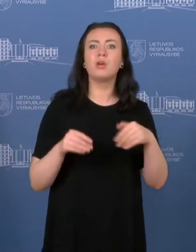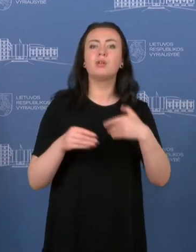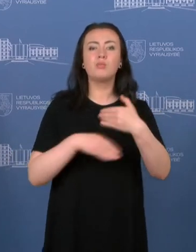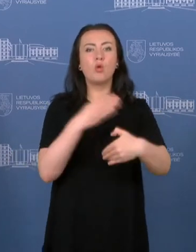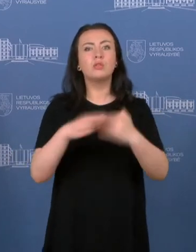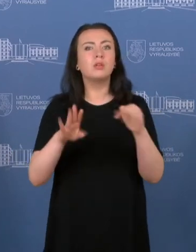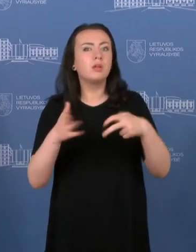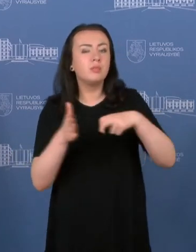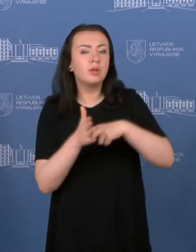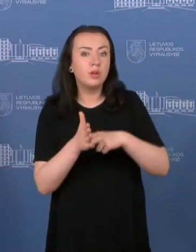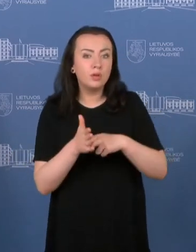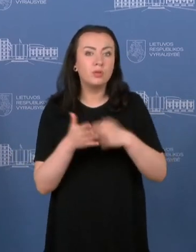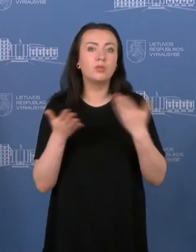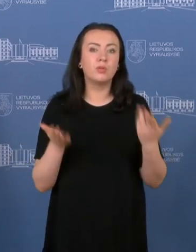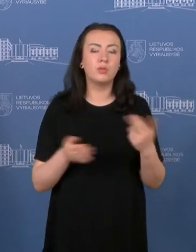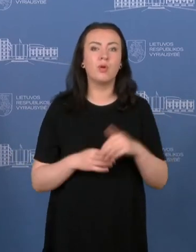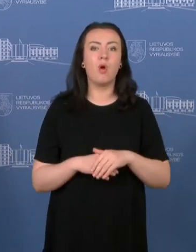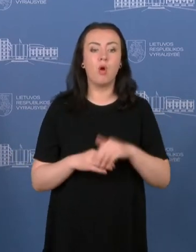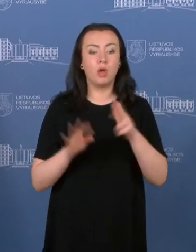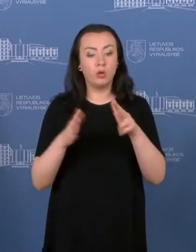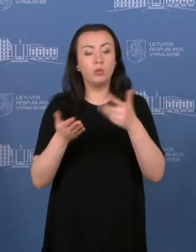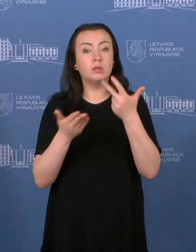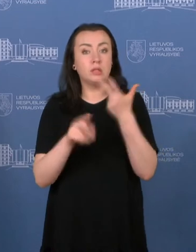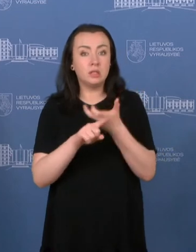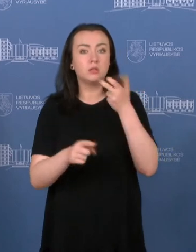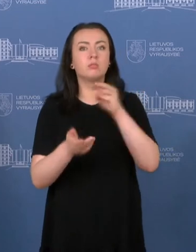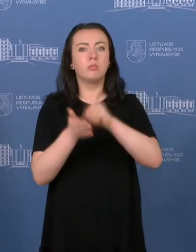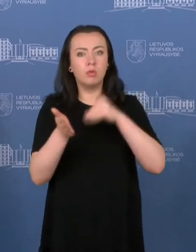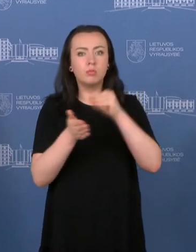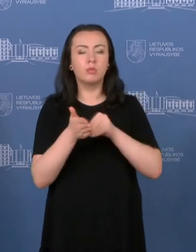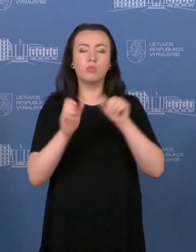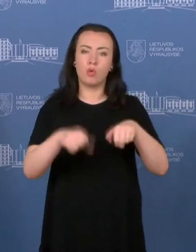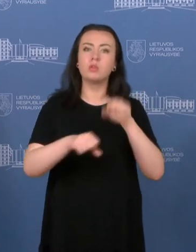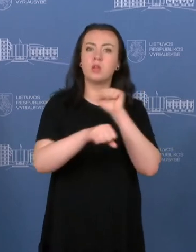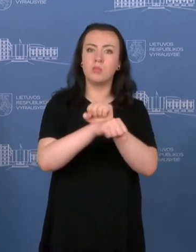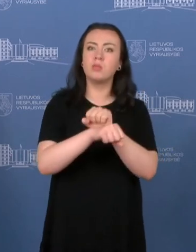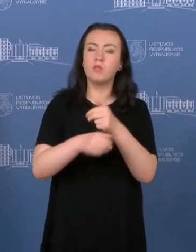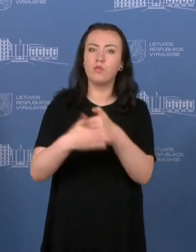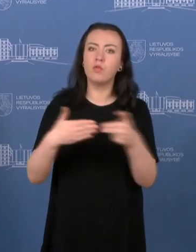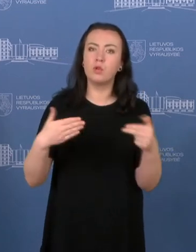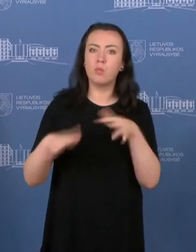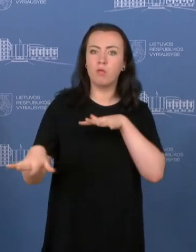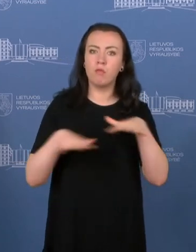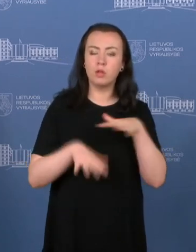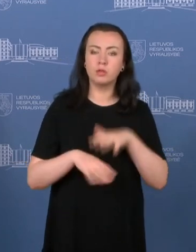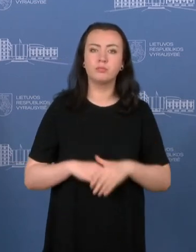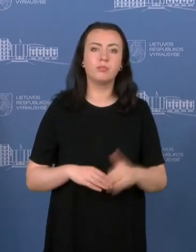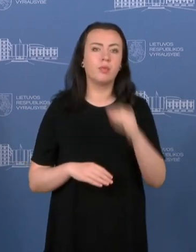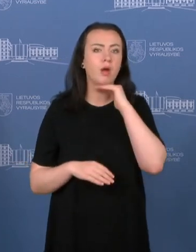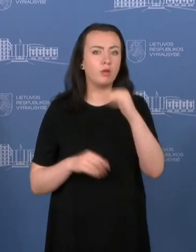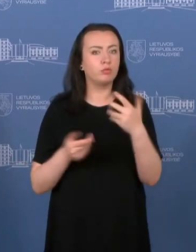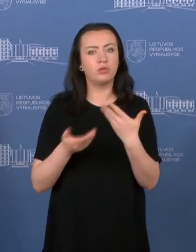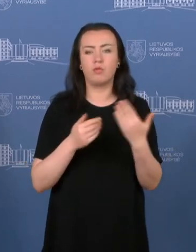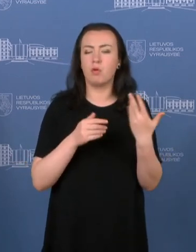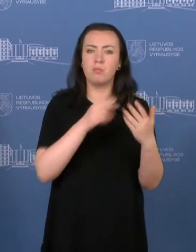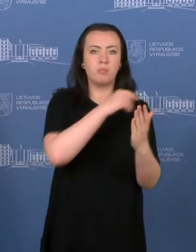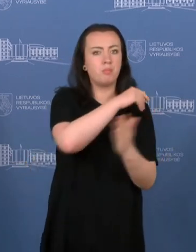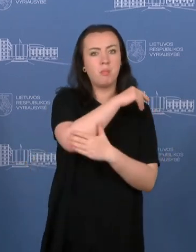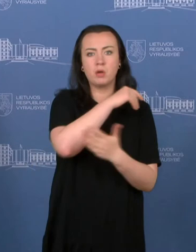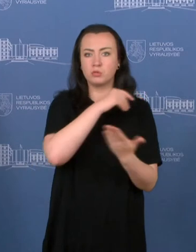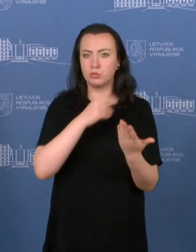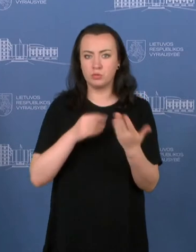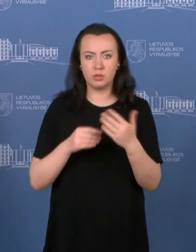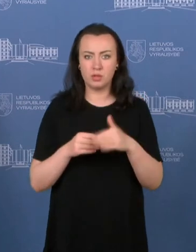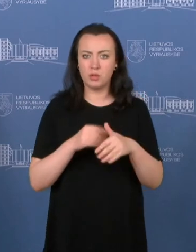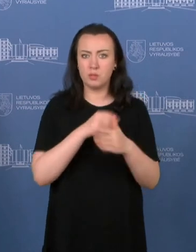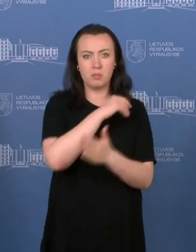po trijų nustatytų atvejų galima būtų stabdyti įmonės veiklą. Žinoma, tai yra kraštutinė priemonė,